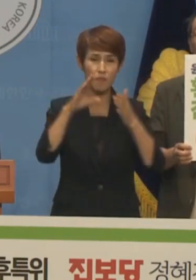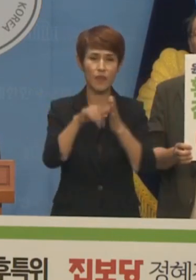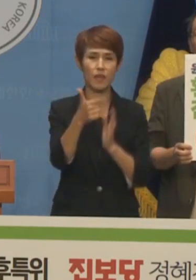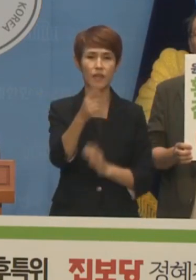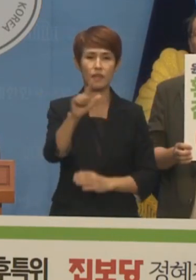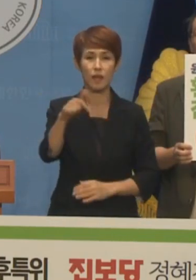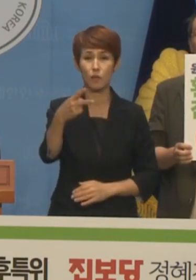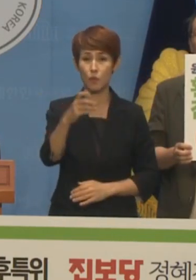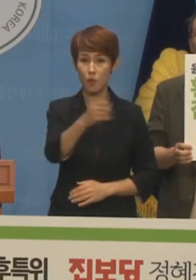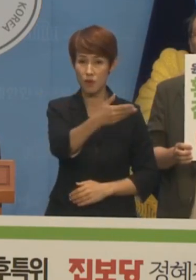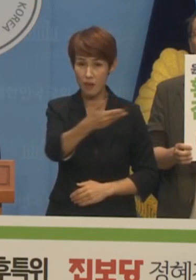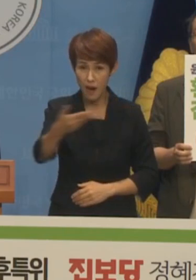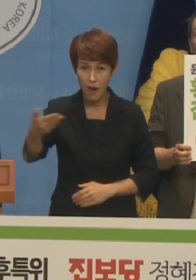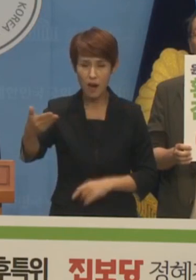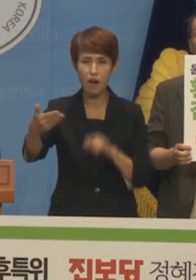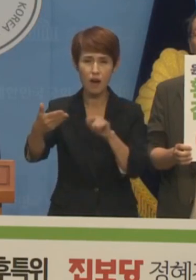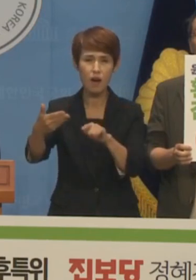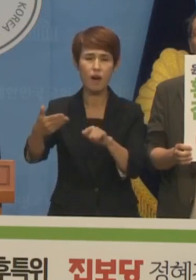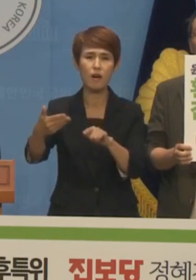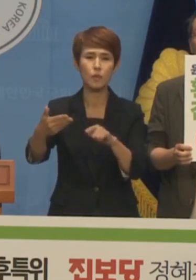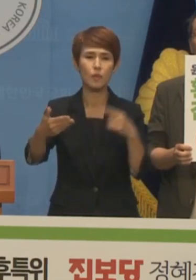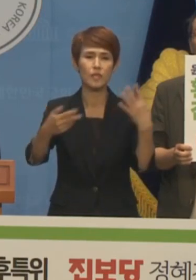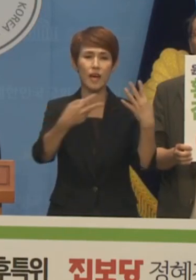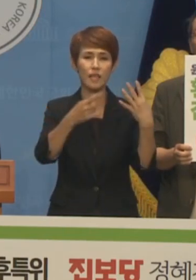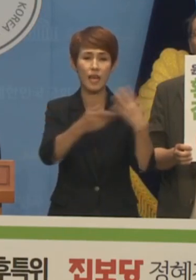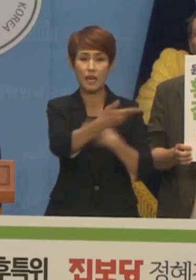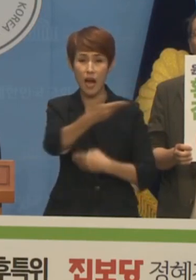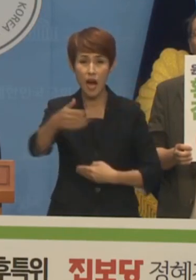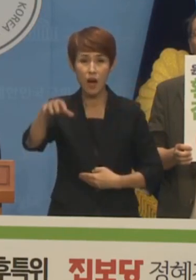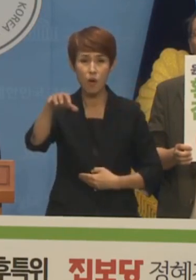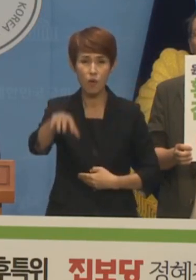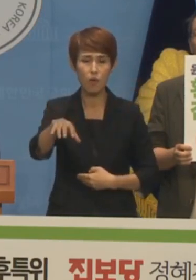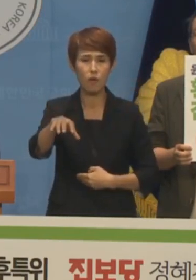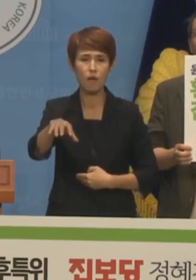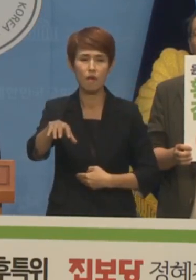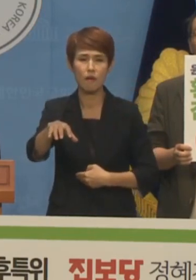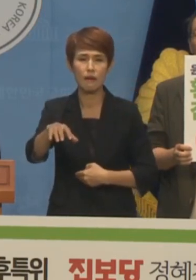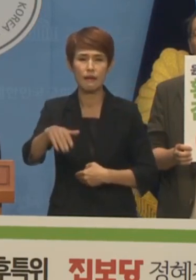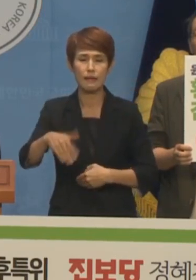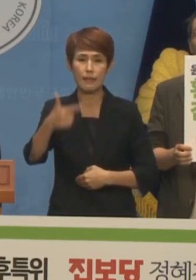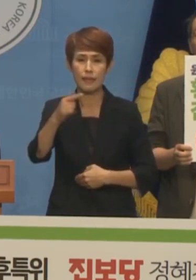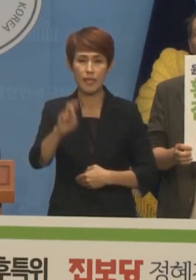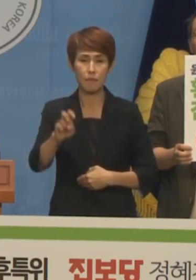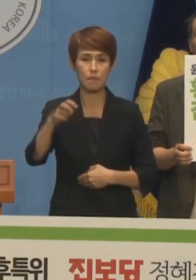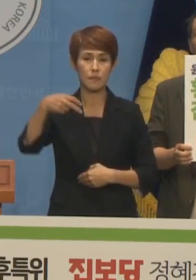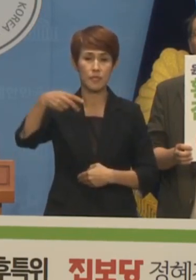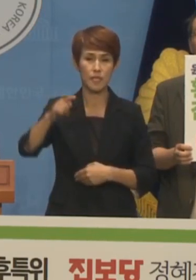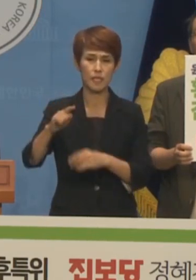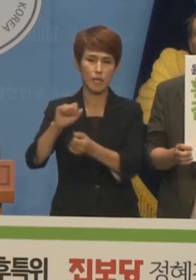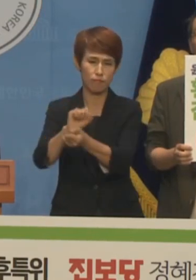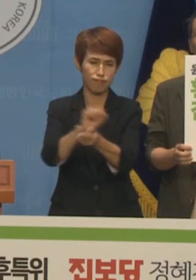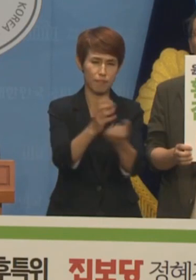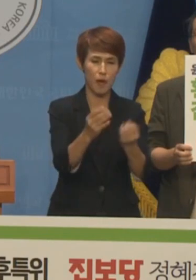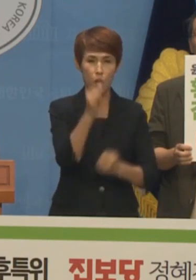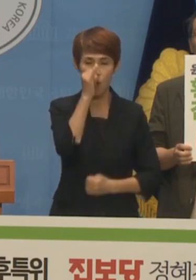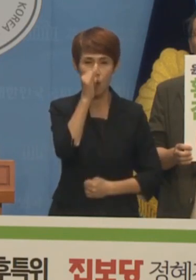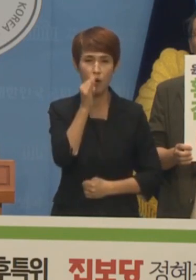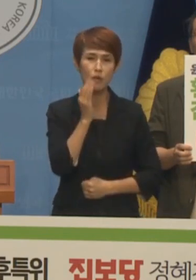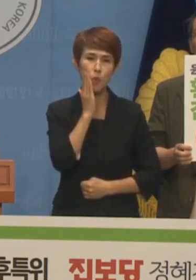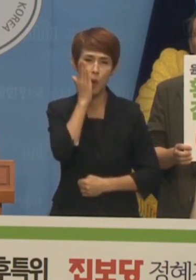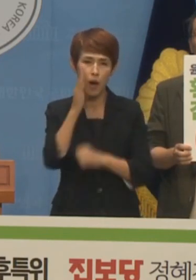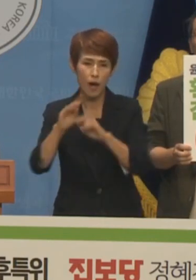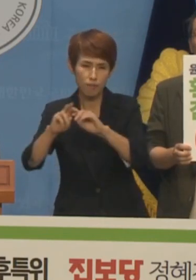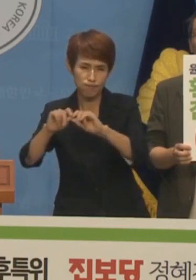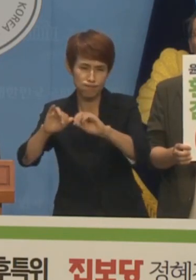비롯하여 4대강 사업으로 호소화된 4대강 물의 남세균이 대량으로 발생하고 있으며 독소를 품은 녹조가